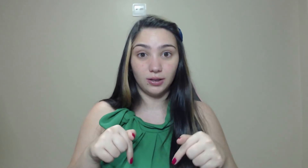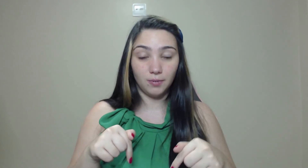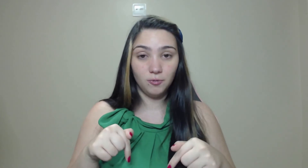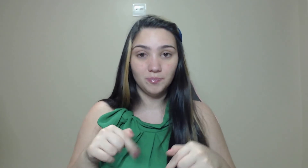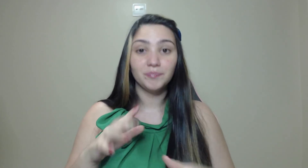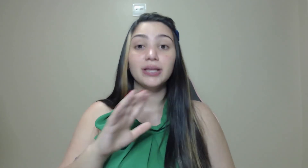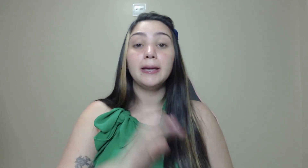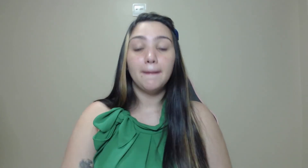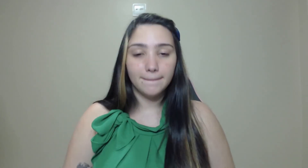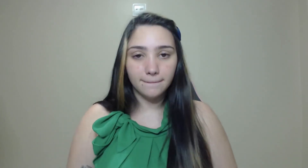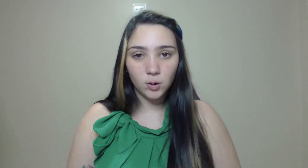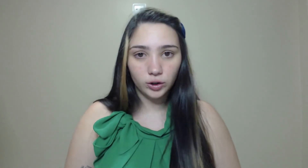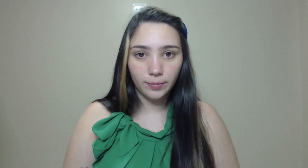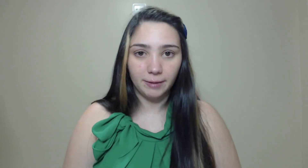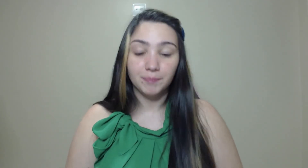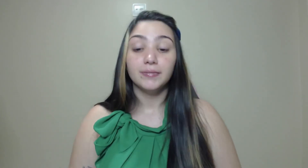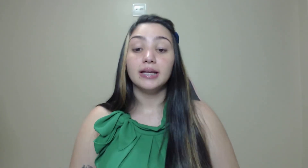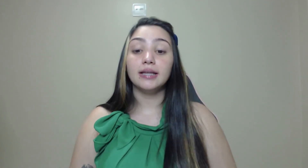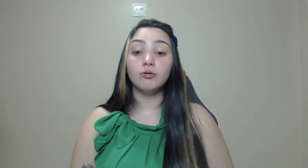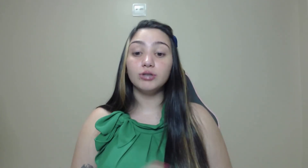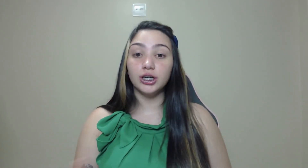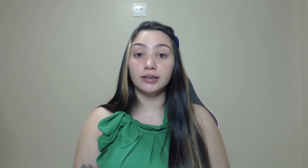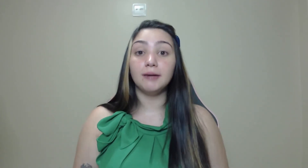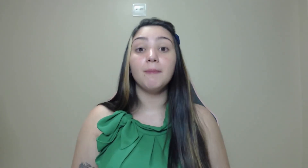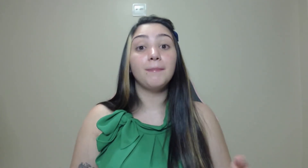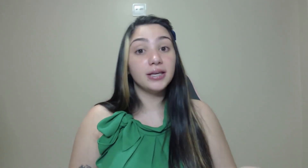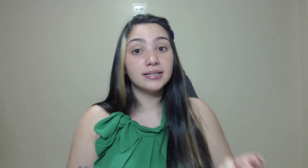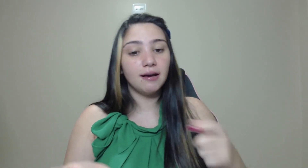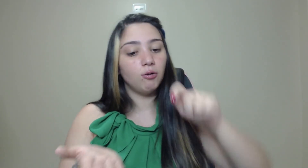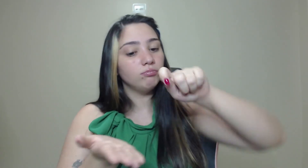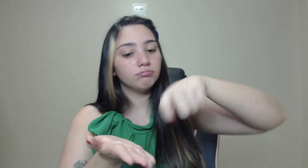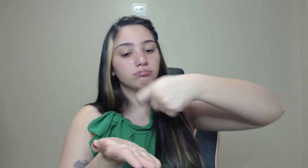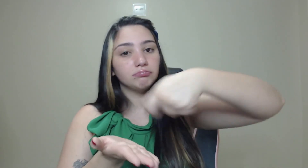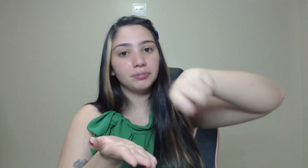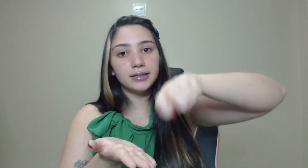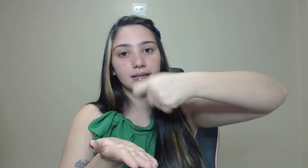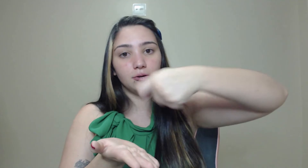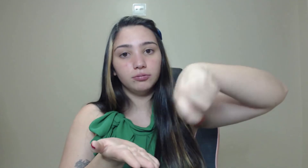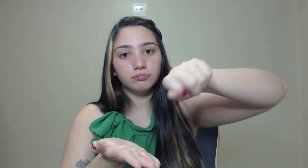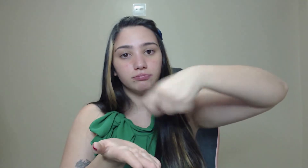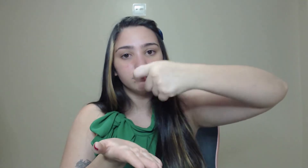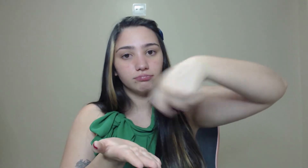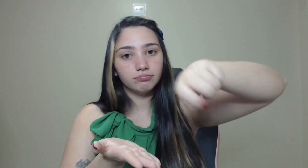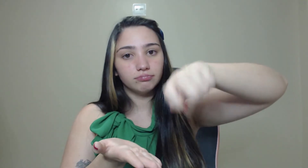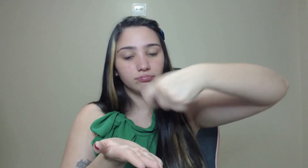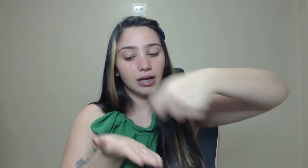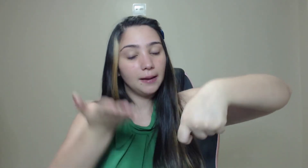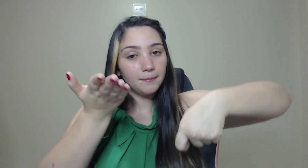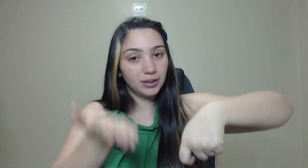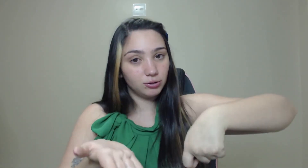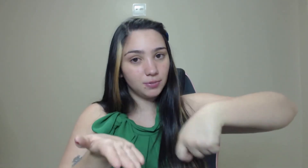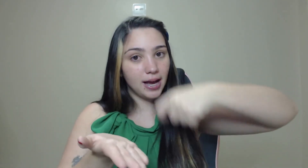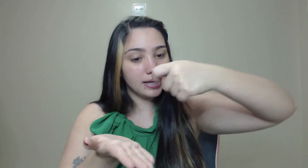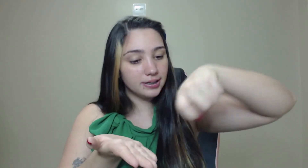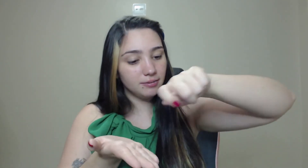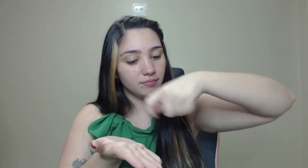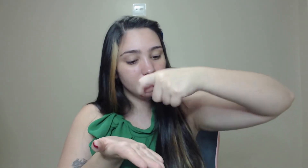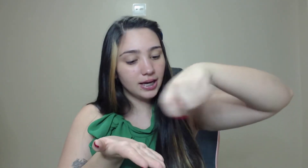bom? Muito bem. Então, tinta, pincel, pincel, mão de base e